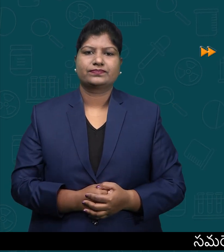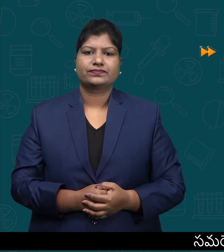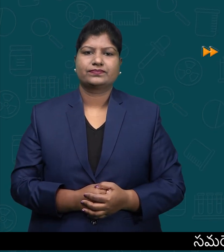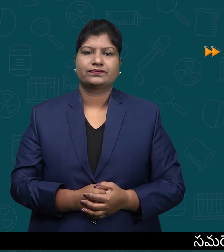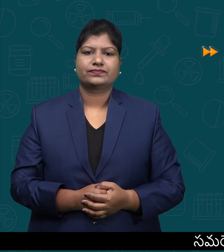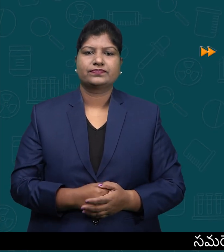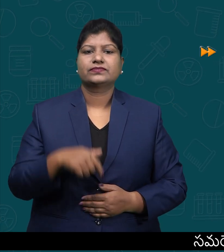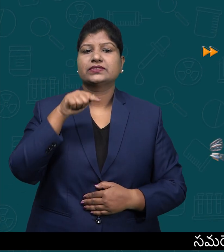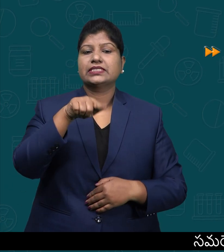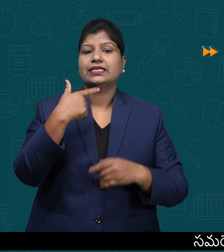సమయోజనీయ బంధం.